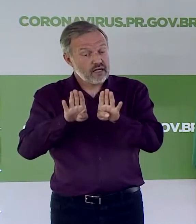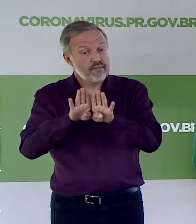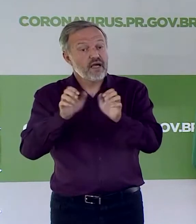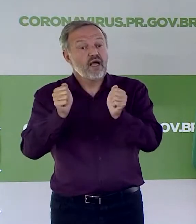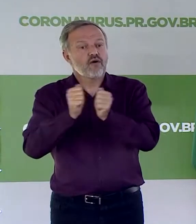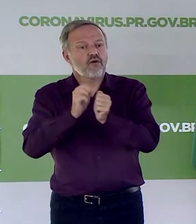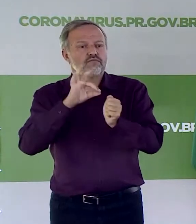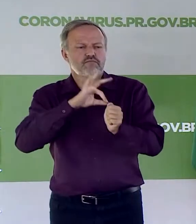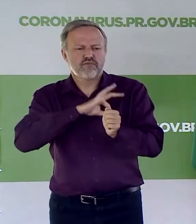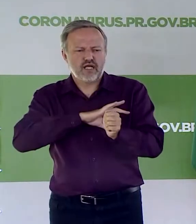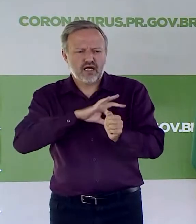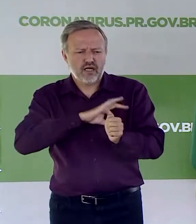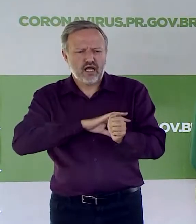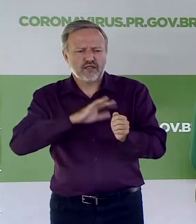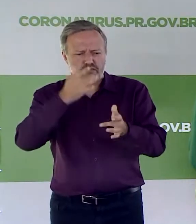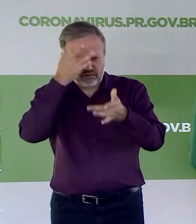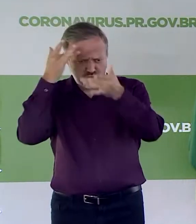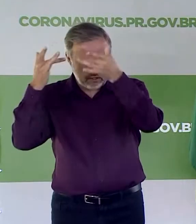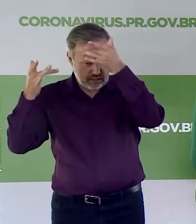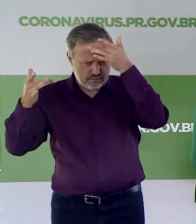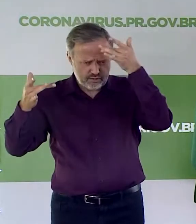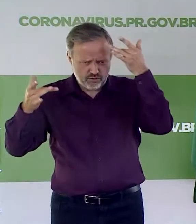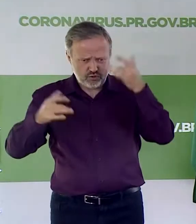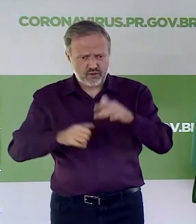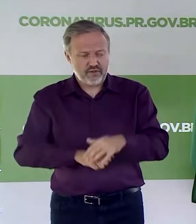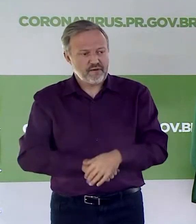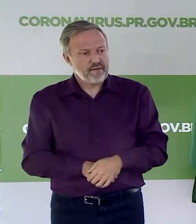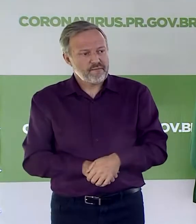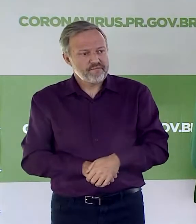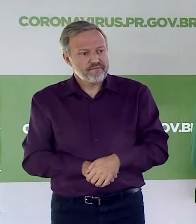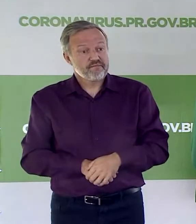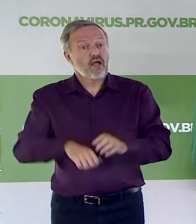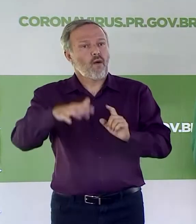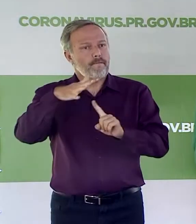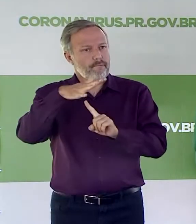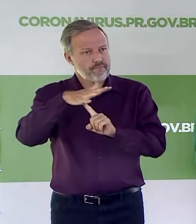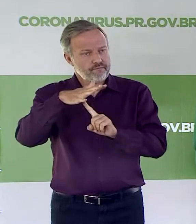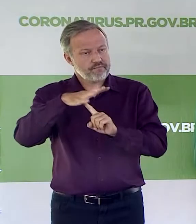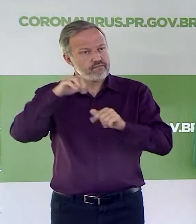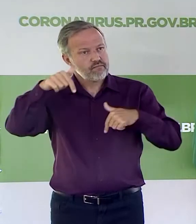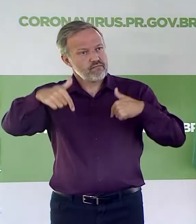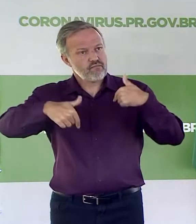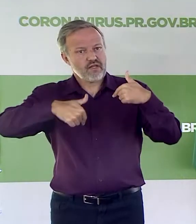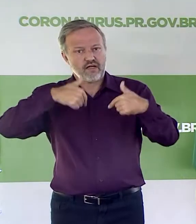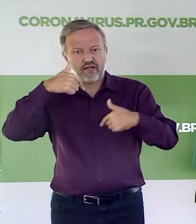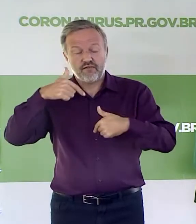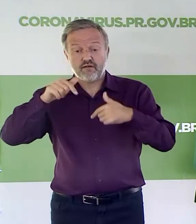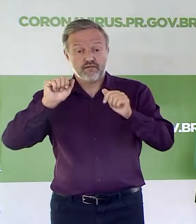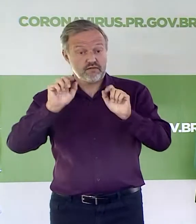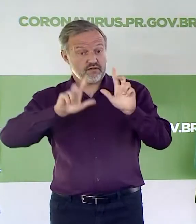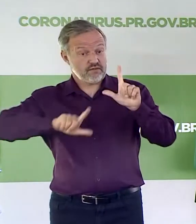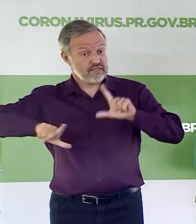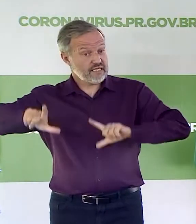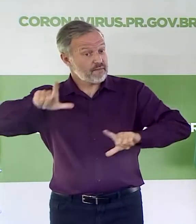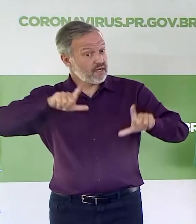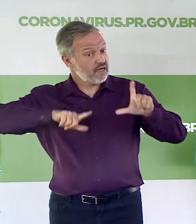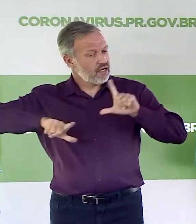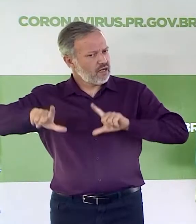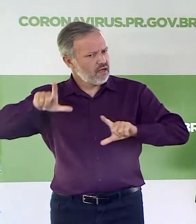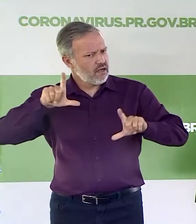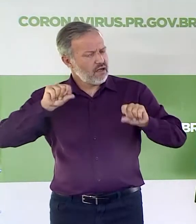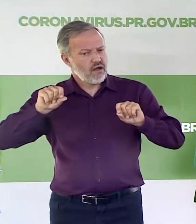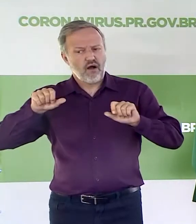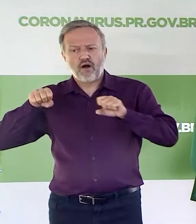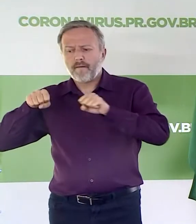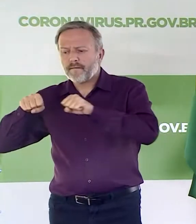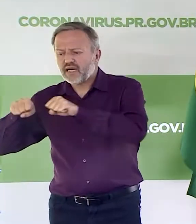pessoas estado do paraná tem trabalhado muito com relação à garantia do abastecimento pode ficar tranquilos né tanto a garantia